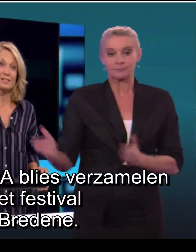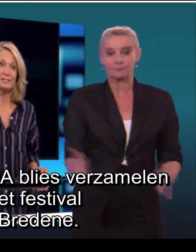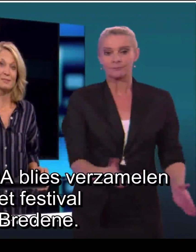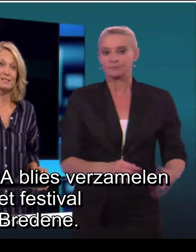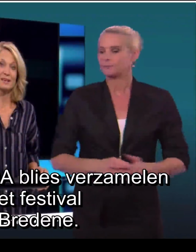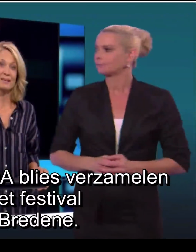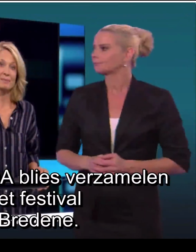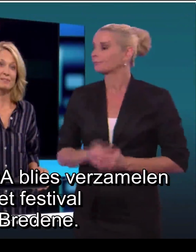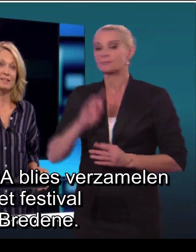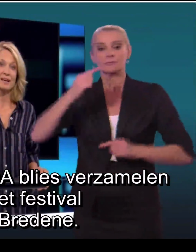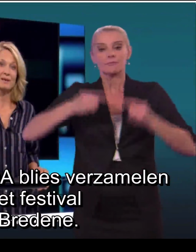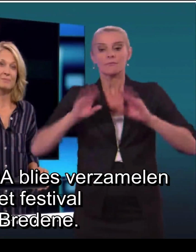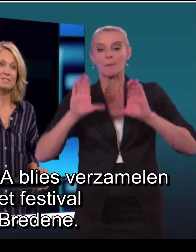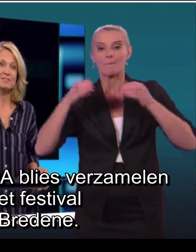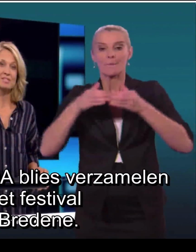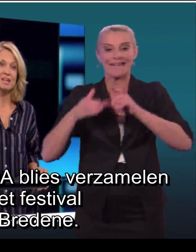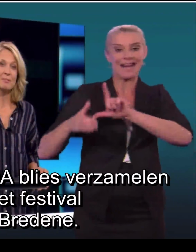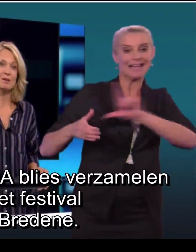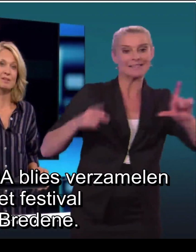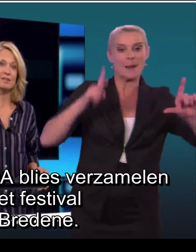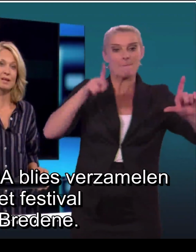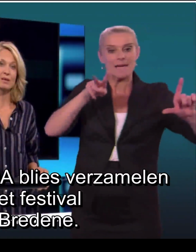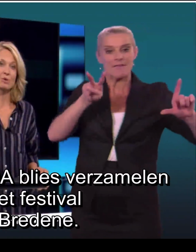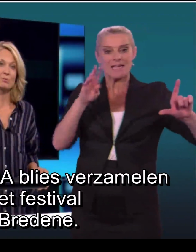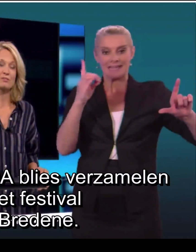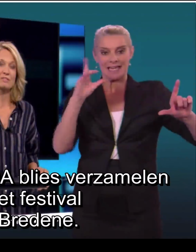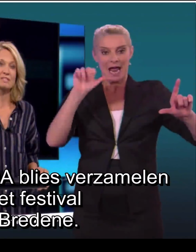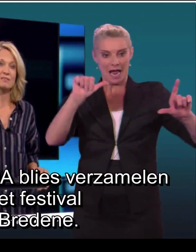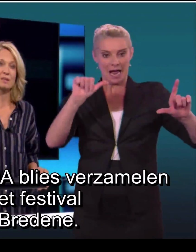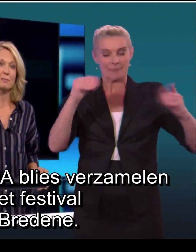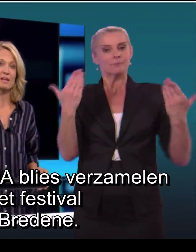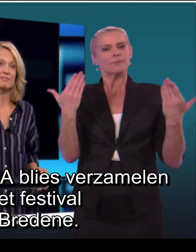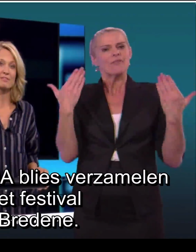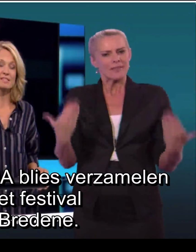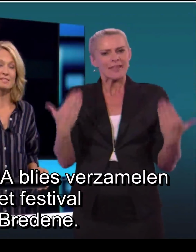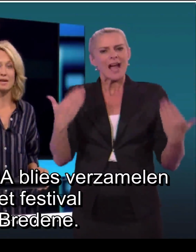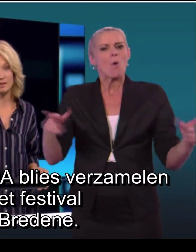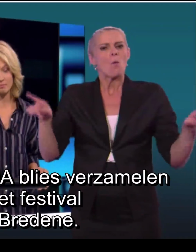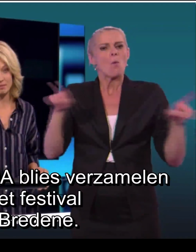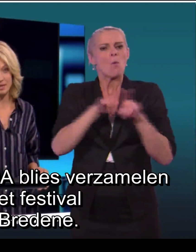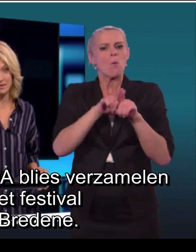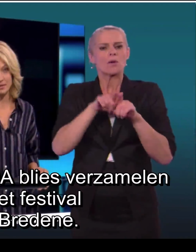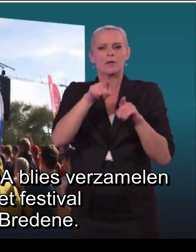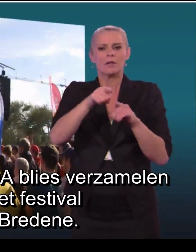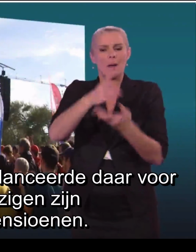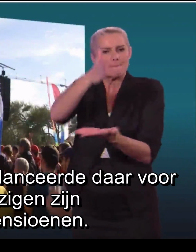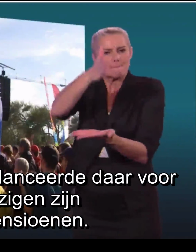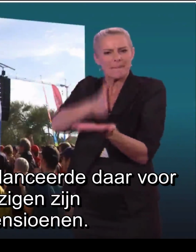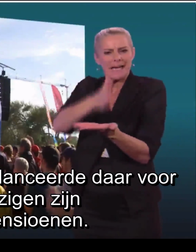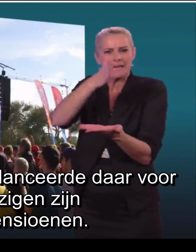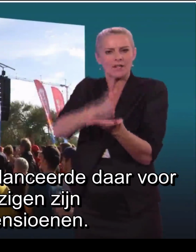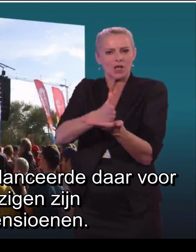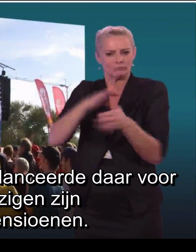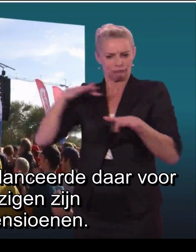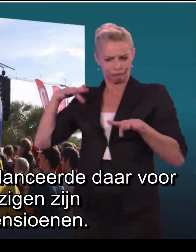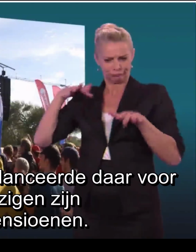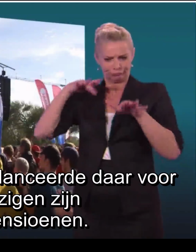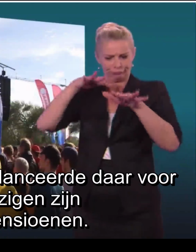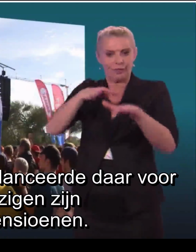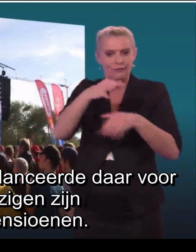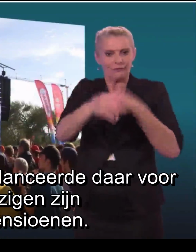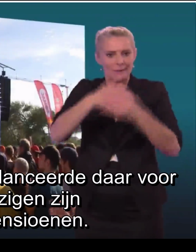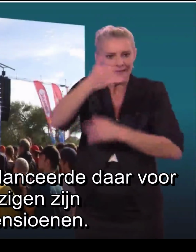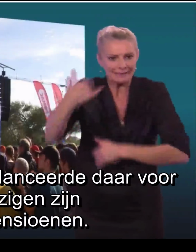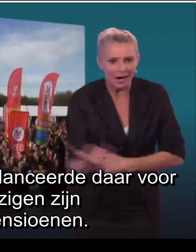Ook de linkse partij, PvdA, blies verzamelen vandaag op het festival Manifiesta in Bredene. Voorzitter Peter